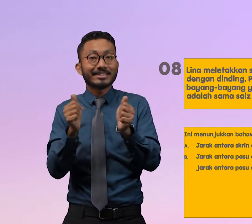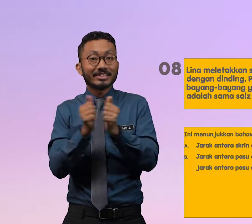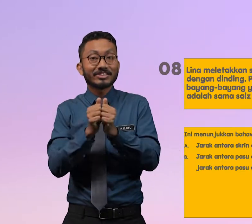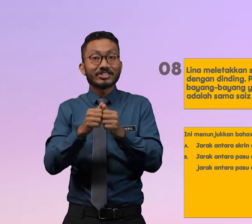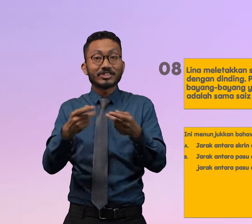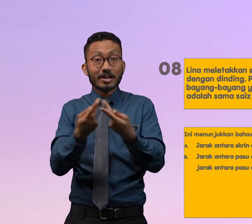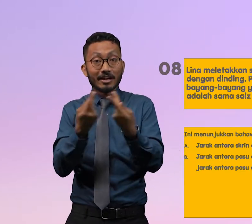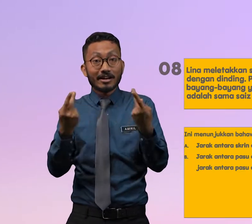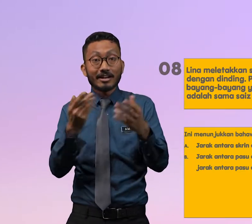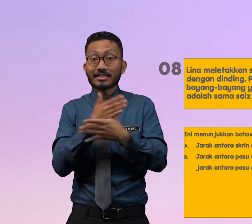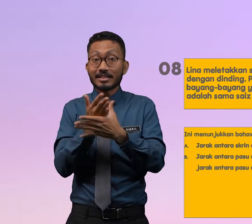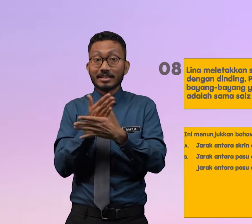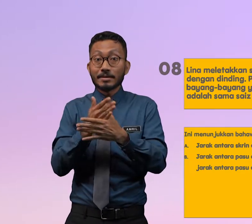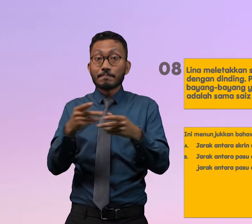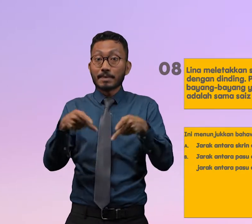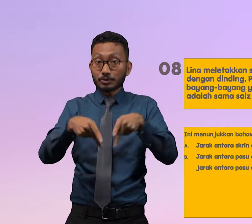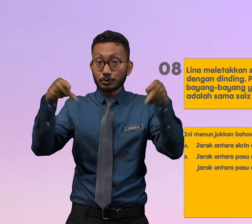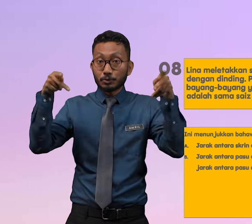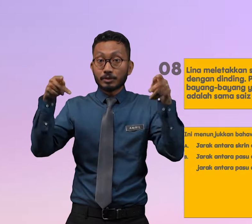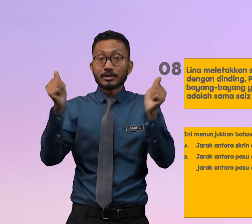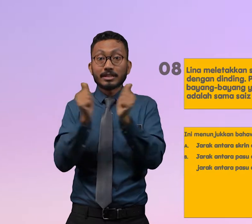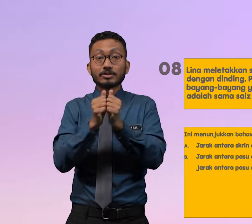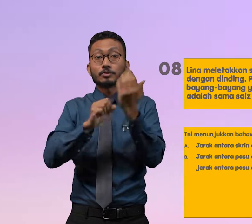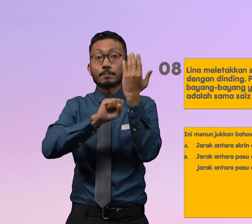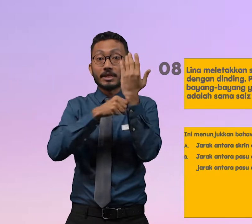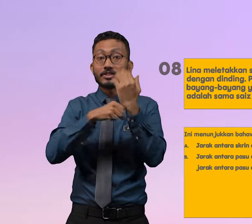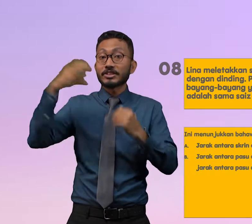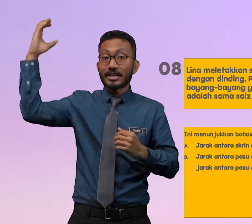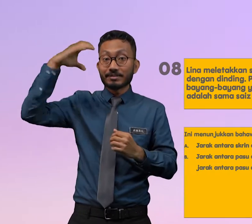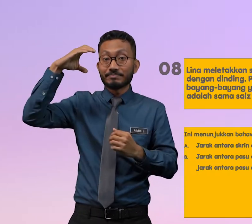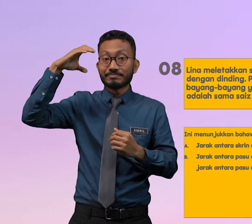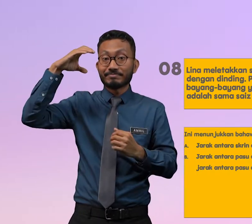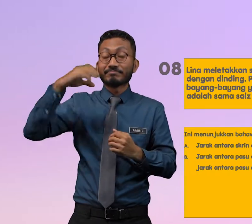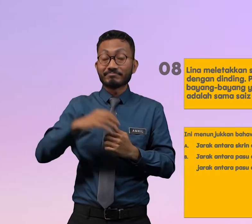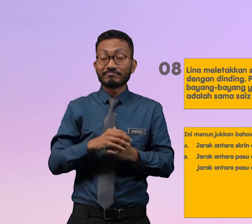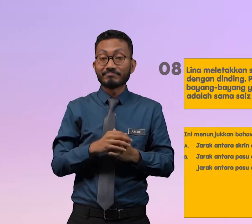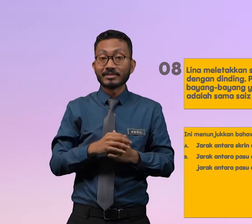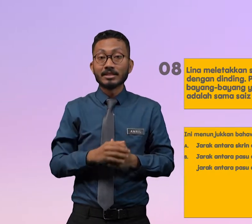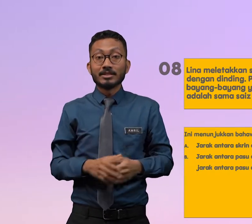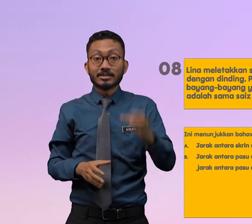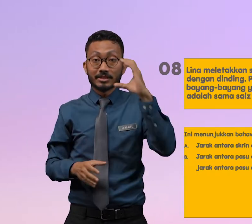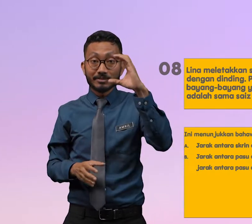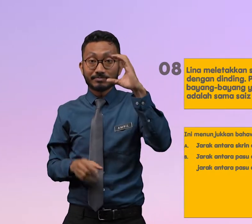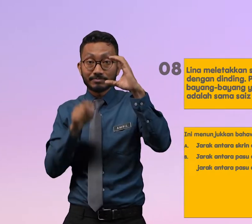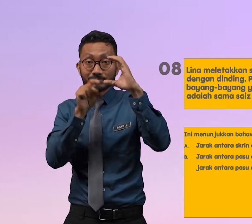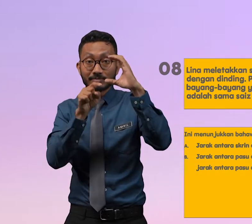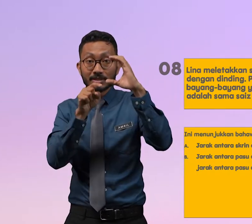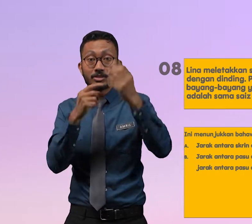dengan jarak antara pacu dengan tumbal cahaya. C.